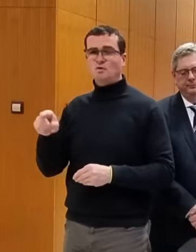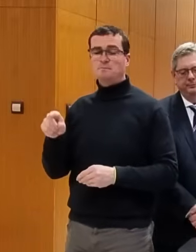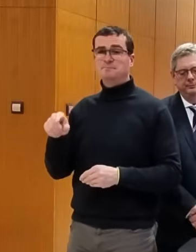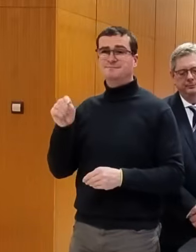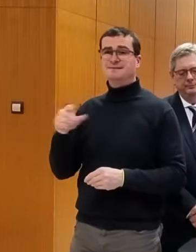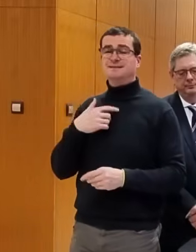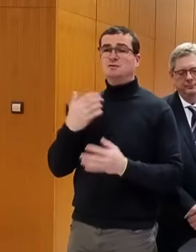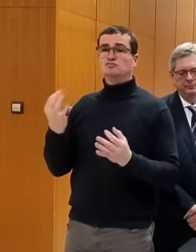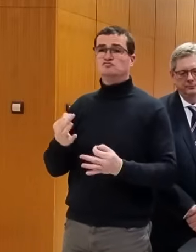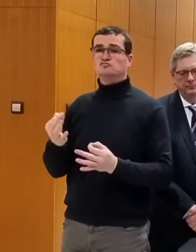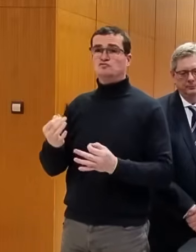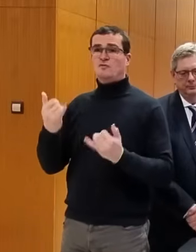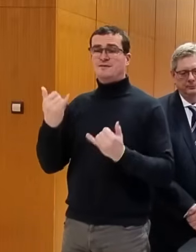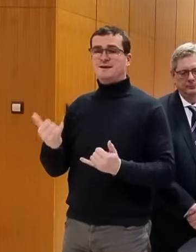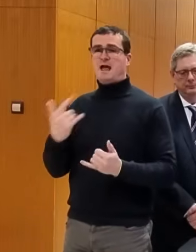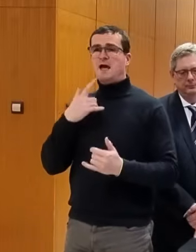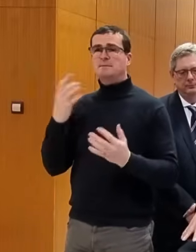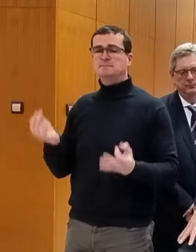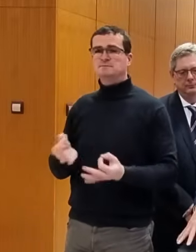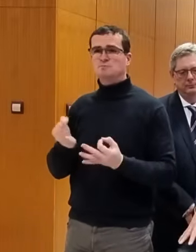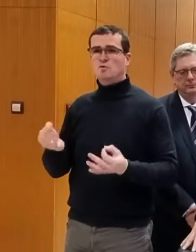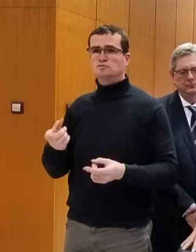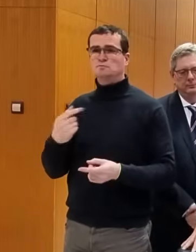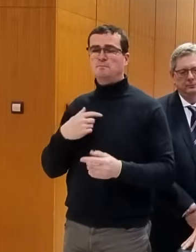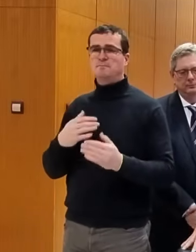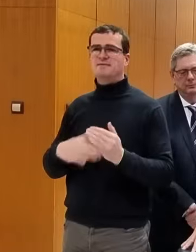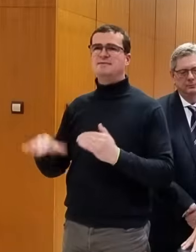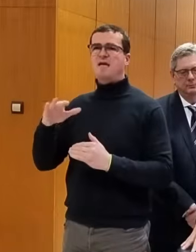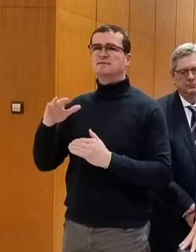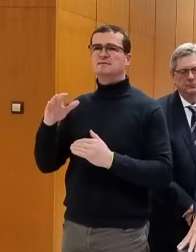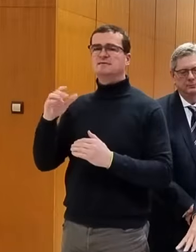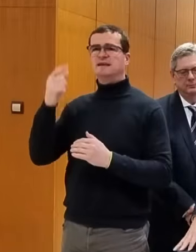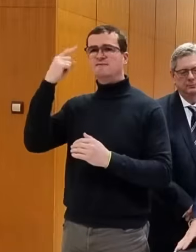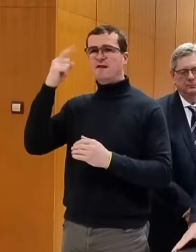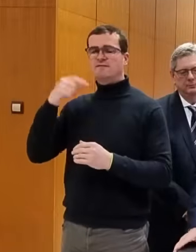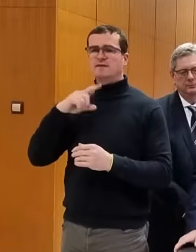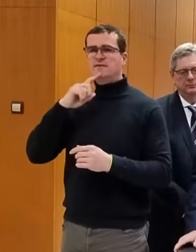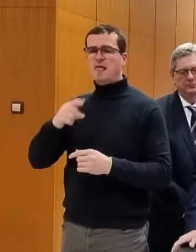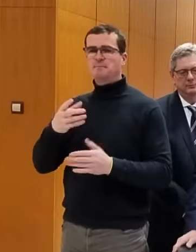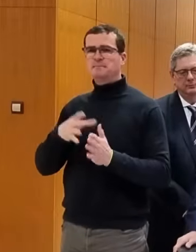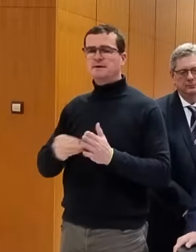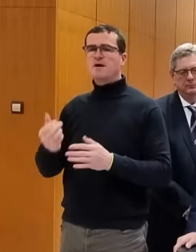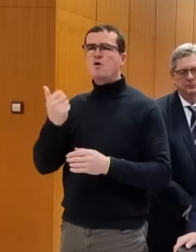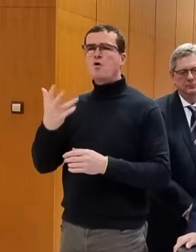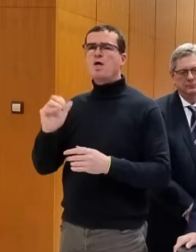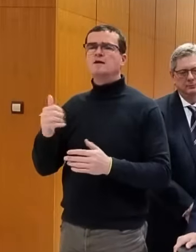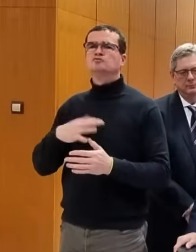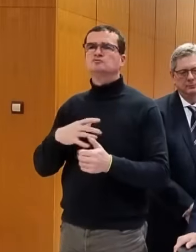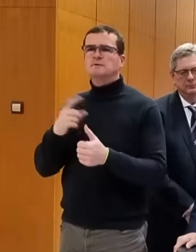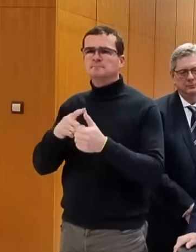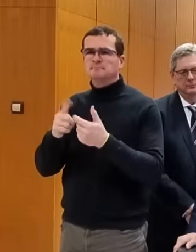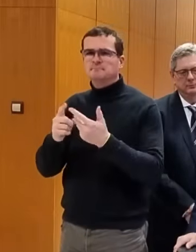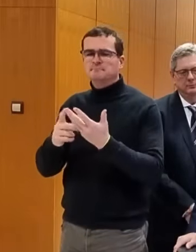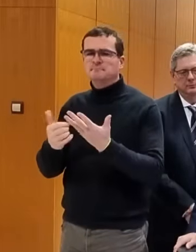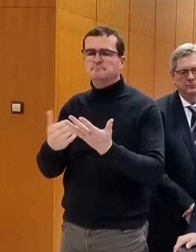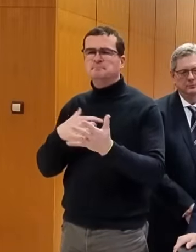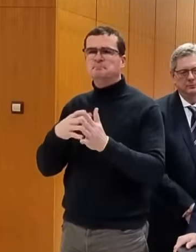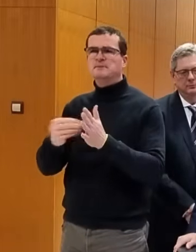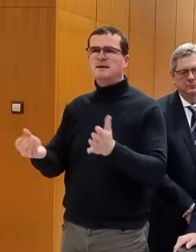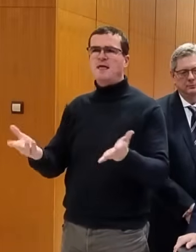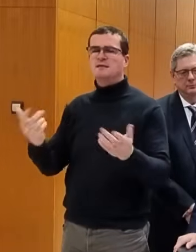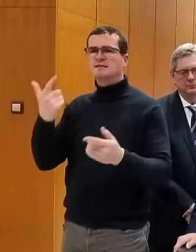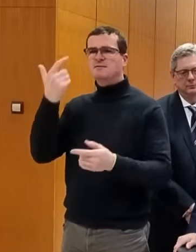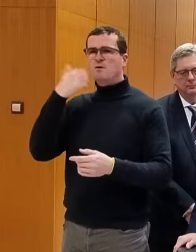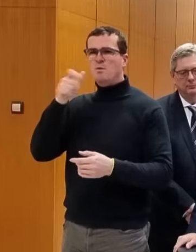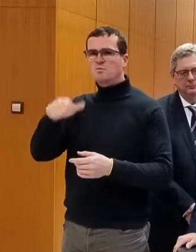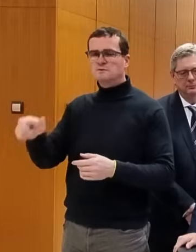to, na čo sa prišlo, akým spôsobom nadkvalifikovávajú. Zoberte si ten najlepší príklad, koľko ich ešte chcete dať? Príklad